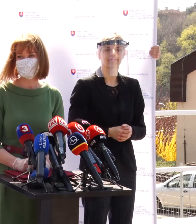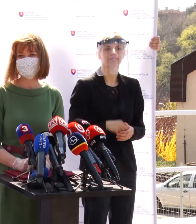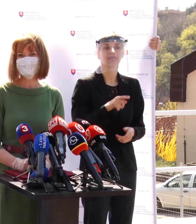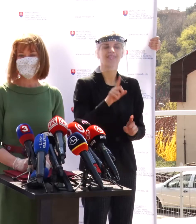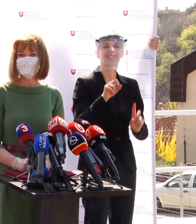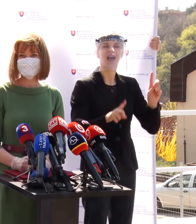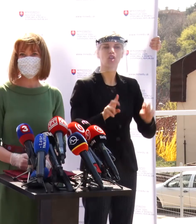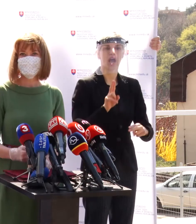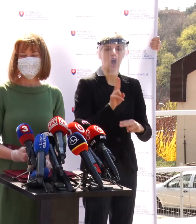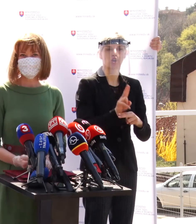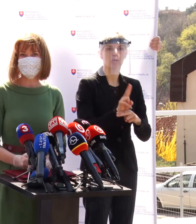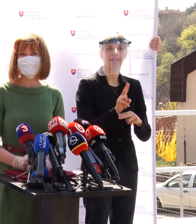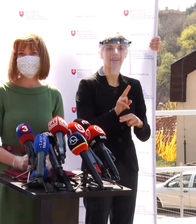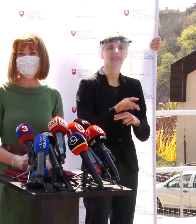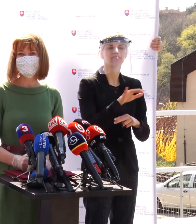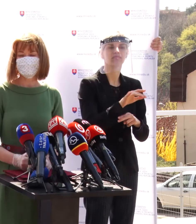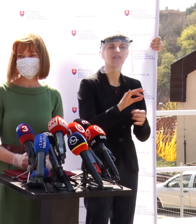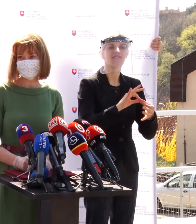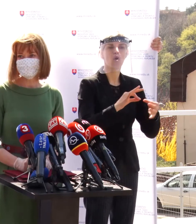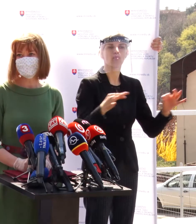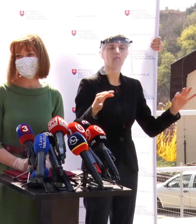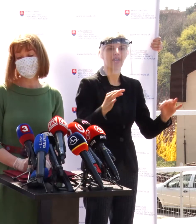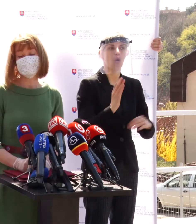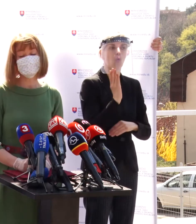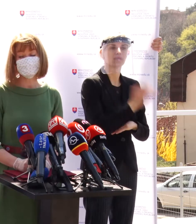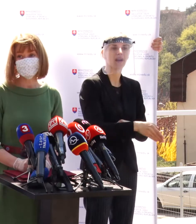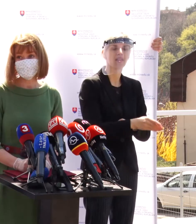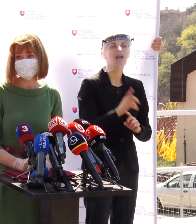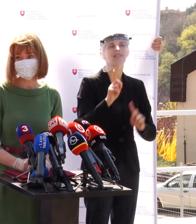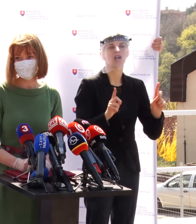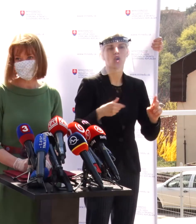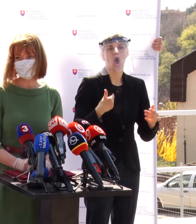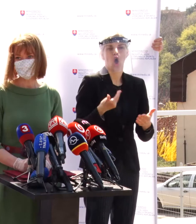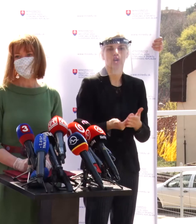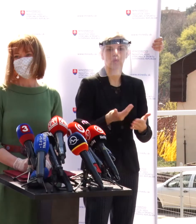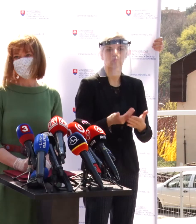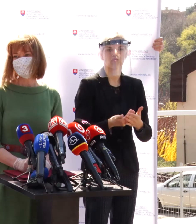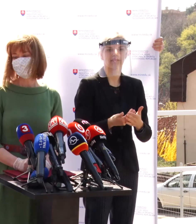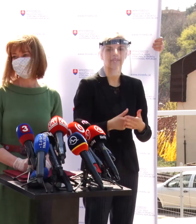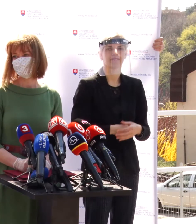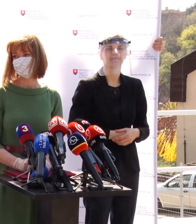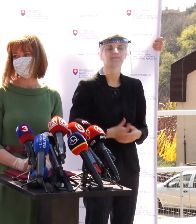tých opatrení sú formulované ako usmernenia a niektoré skôr ako odporúčania pre školy.